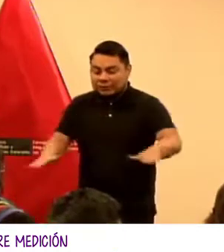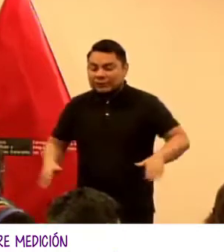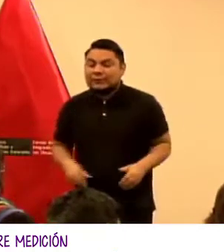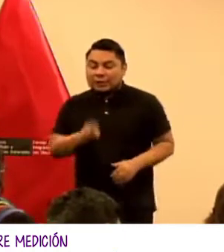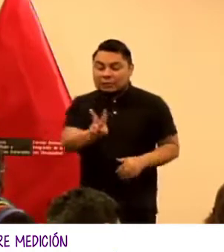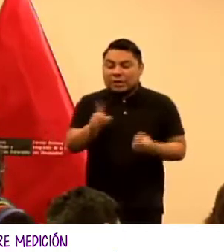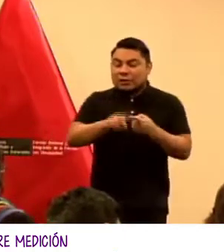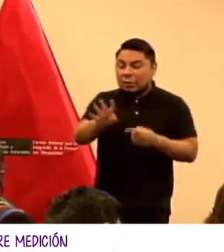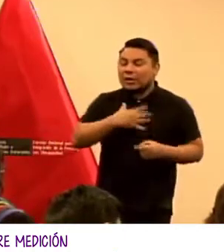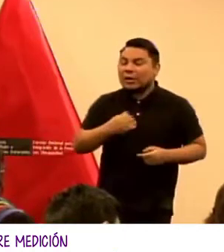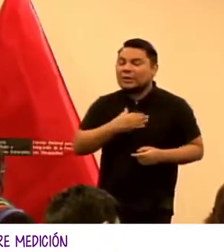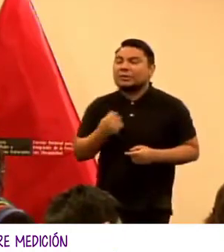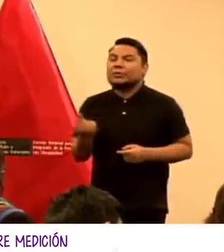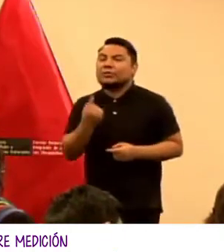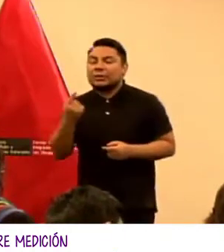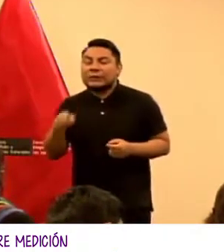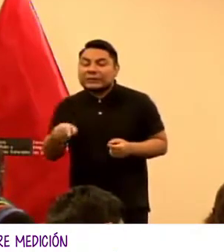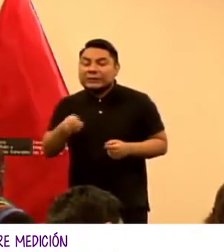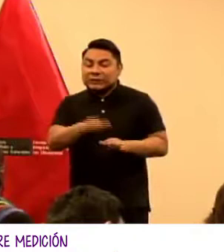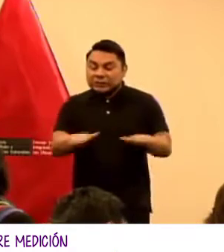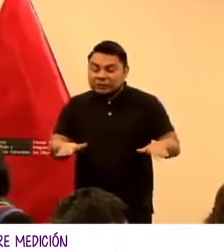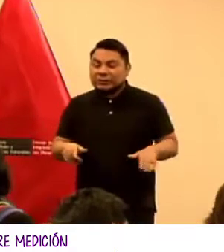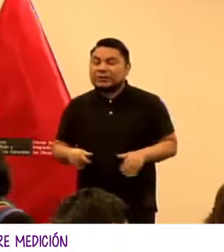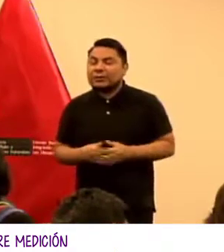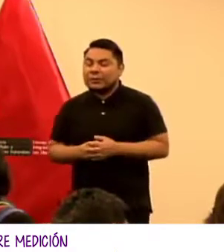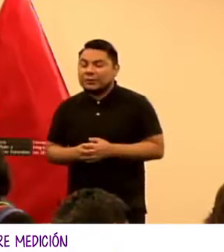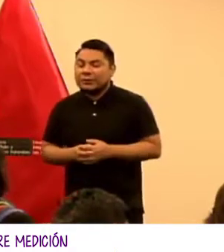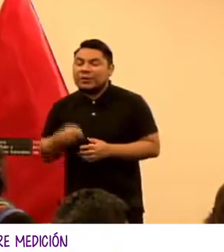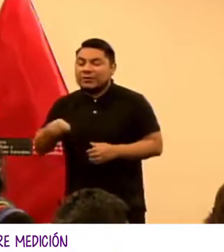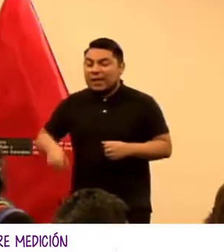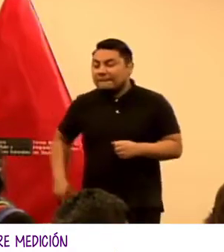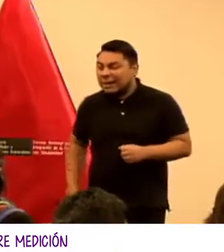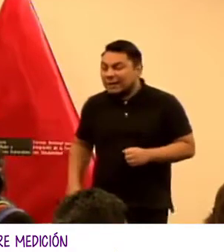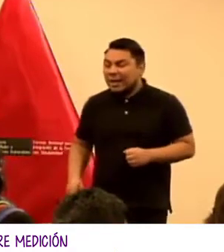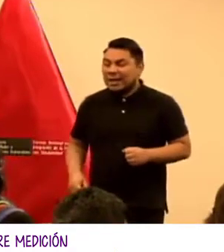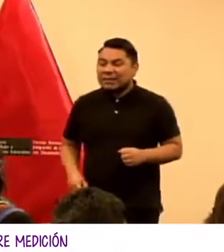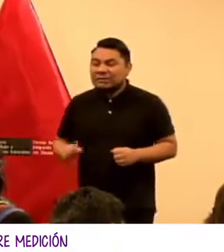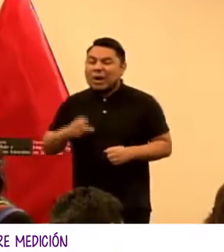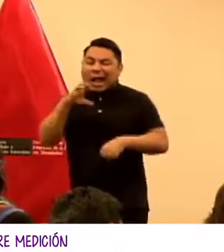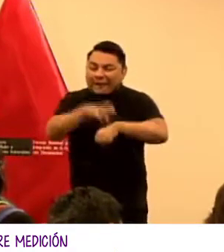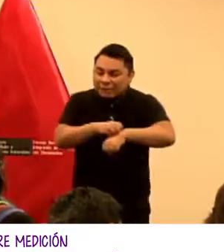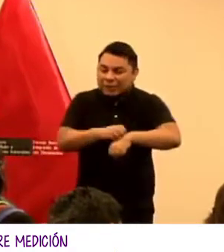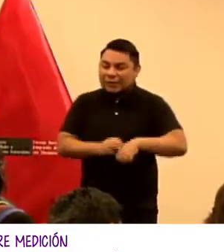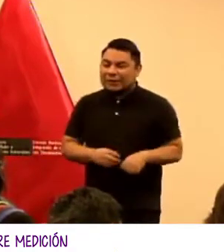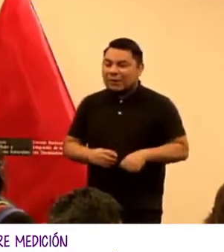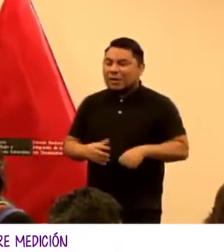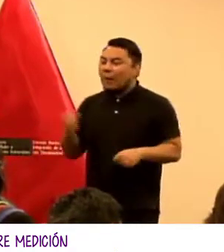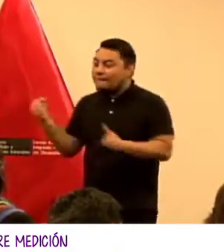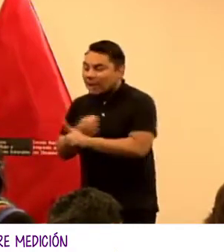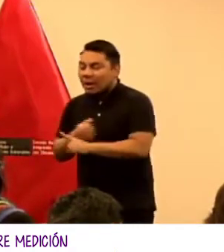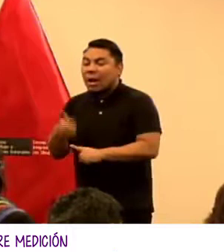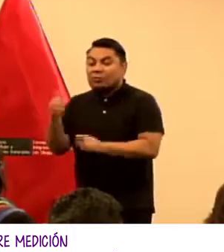de 2 a 4 años se hace referencia a si el niño o la niña da patadas, muerde o golpea a otros niños o